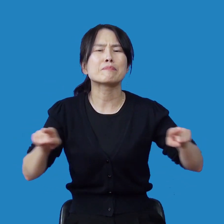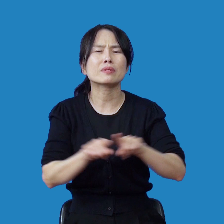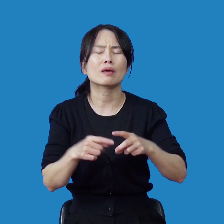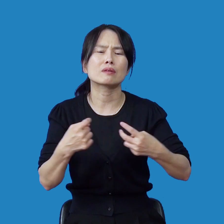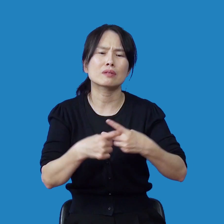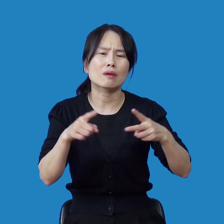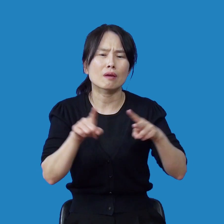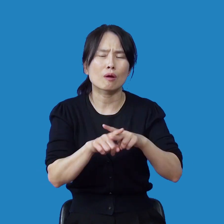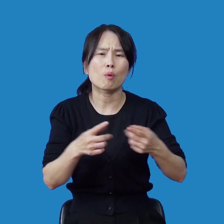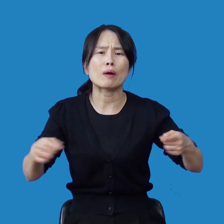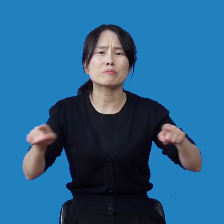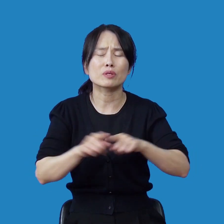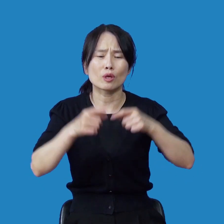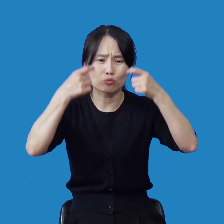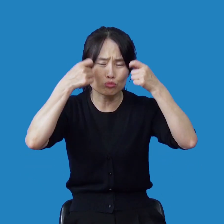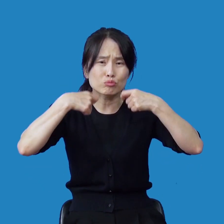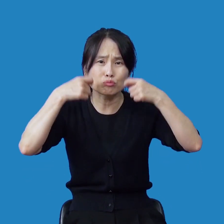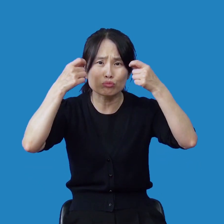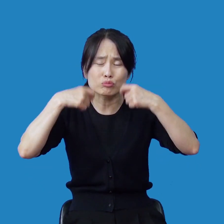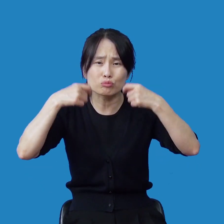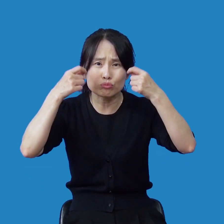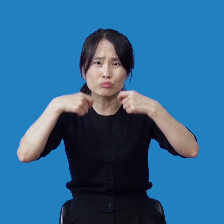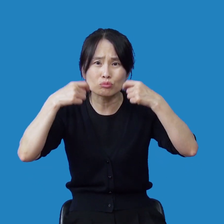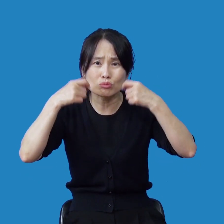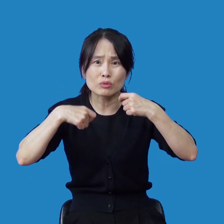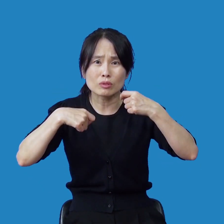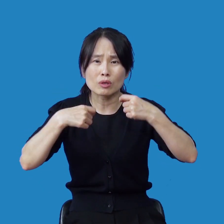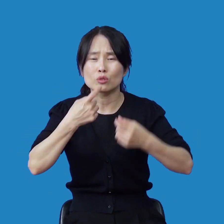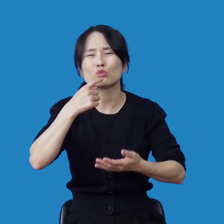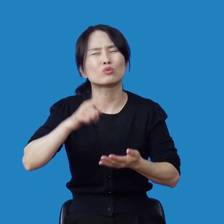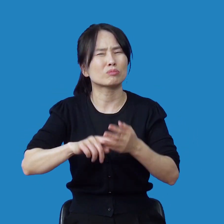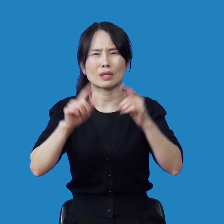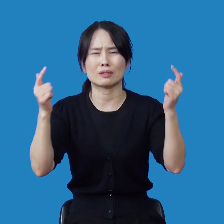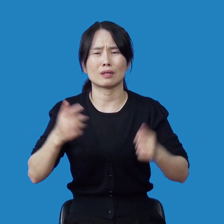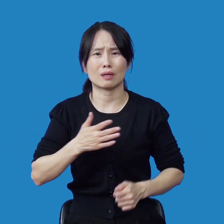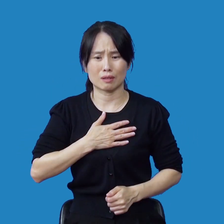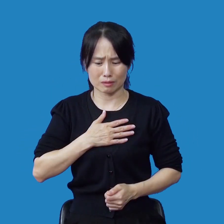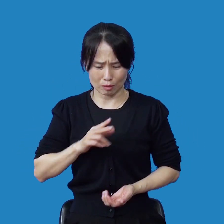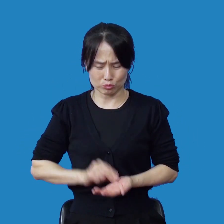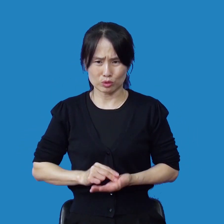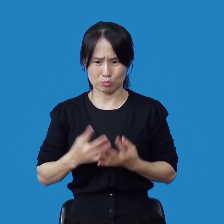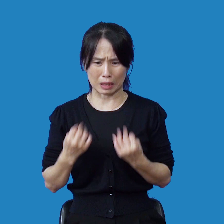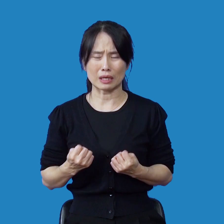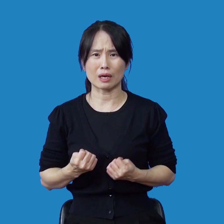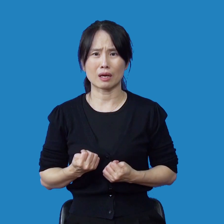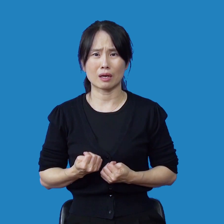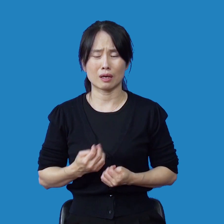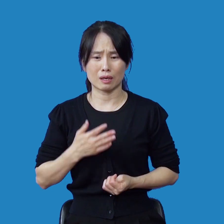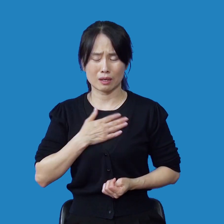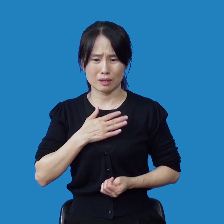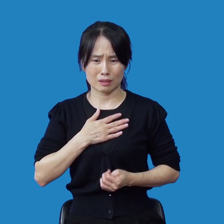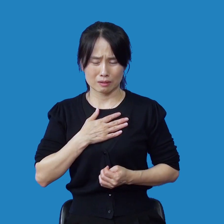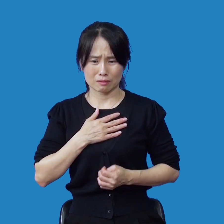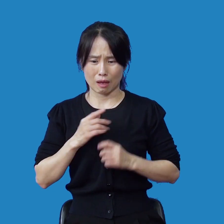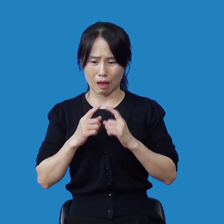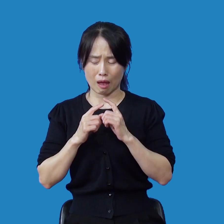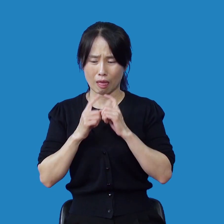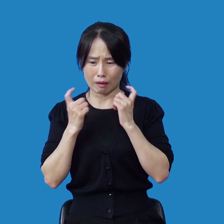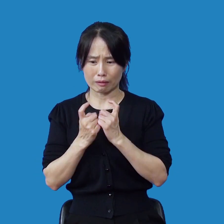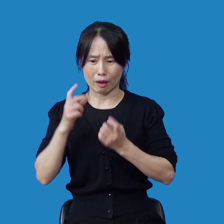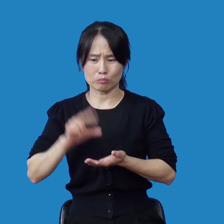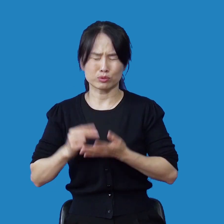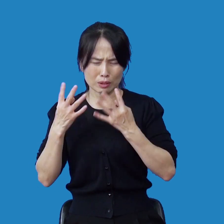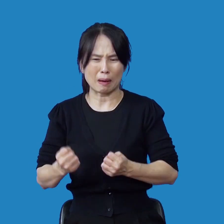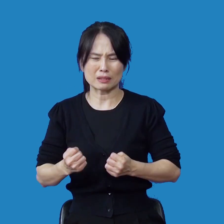것이 말처럼 쉬운 것은 아닙니다. 내 문제만 해도 골치 아프지 않습니까? 내 문제, 우리 가정의 문제만